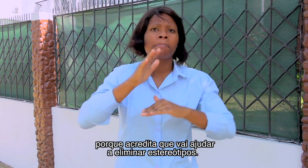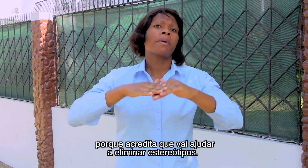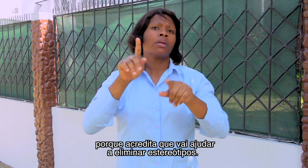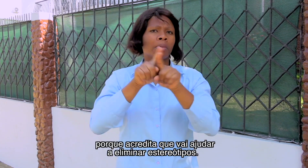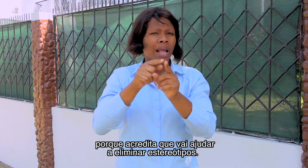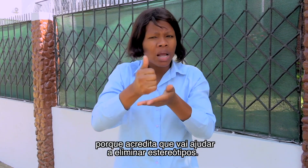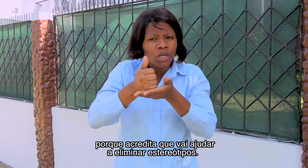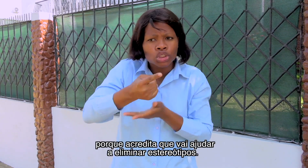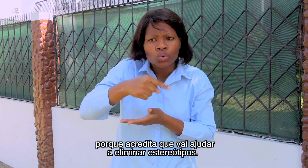estereótipos.